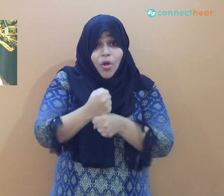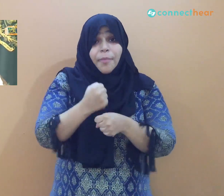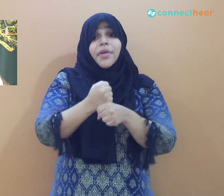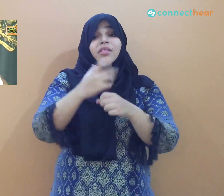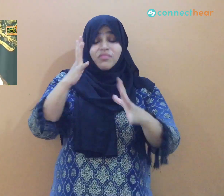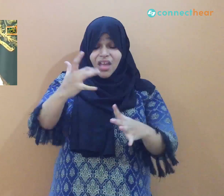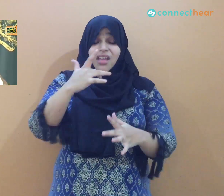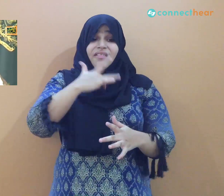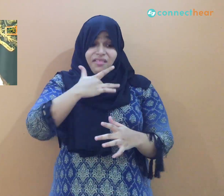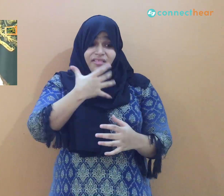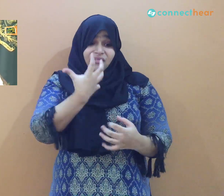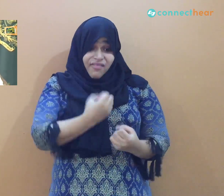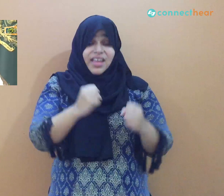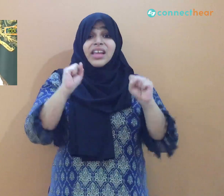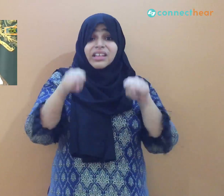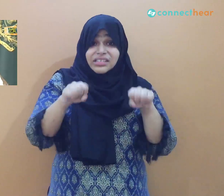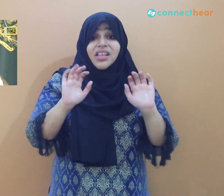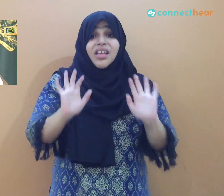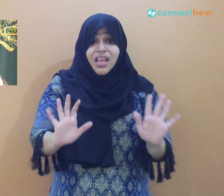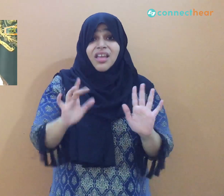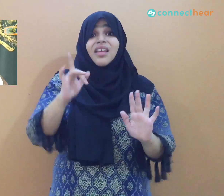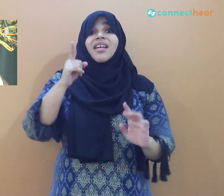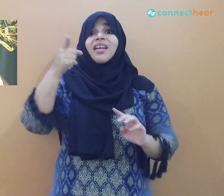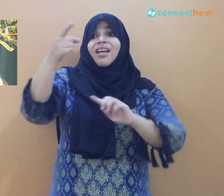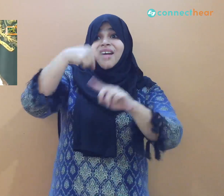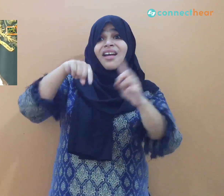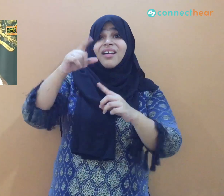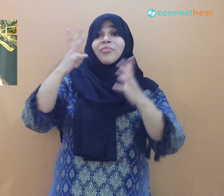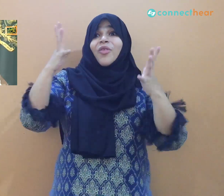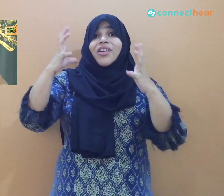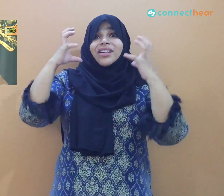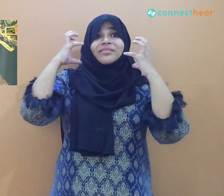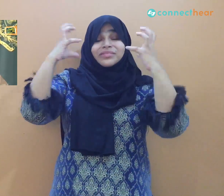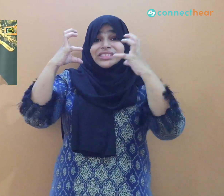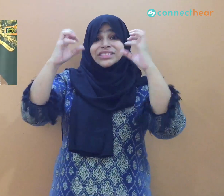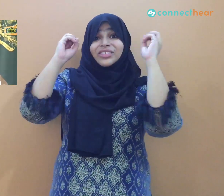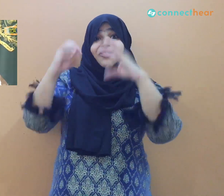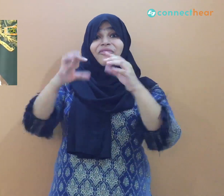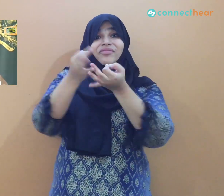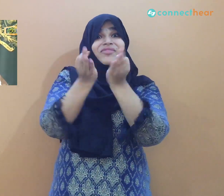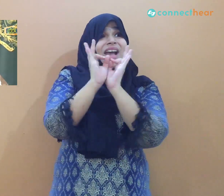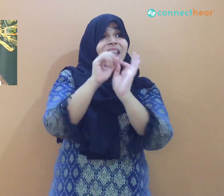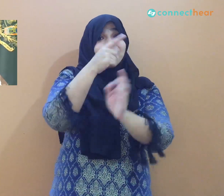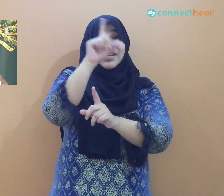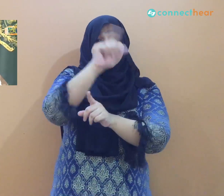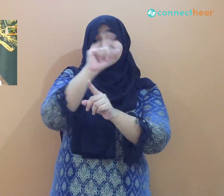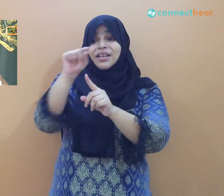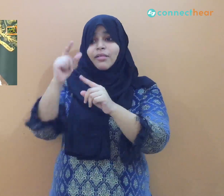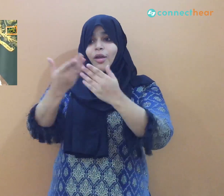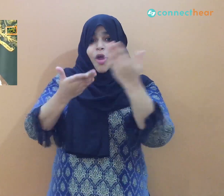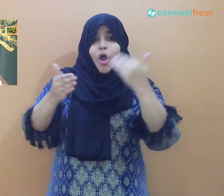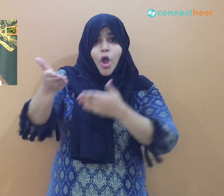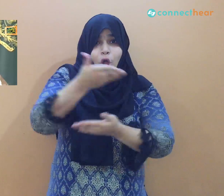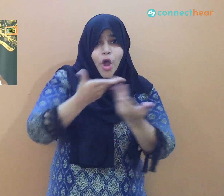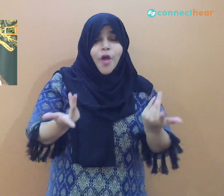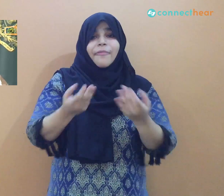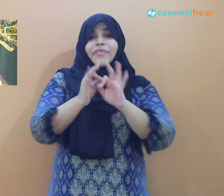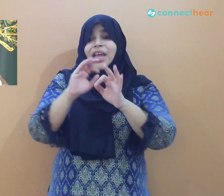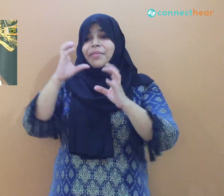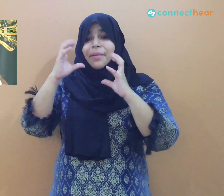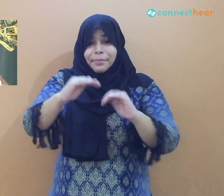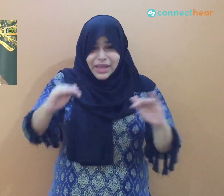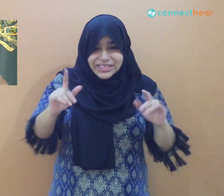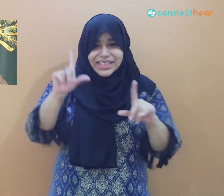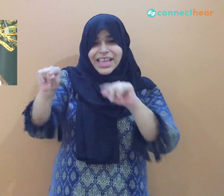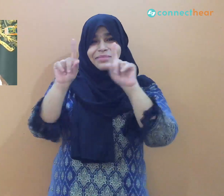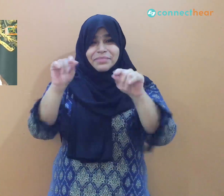طرح احساس ہے اس چیز کا کہ آپ کے اوپر کس طرح کے پریشر ہوں گے، گھر والوں کے، فیملیز کے، بچے